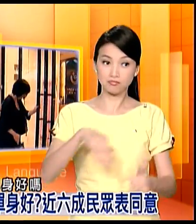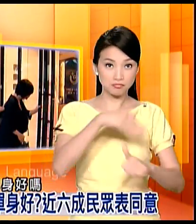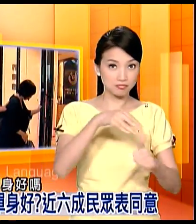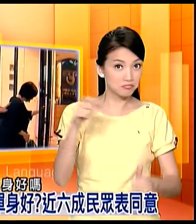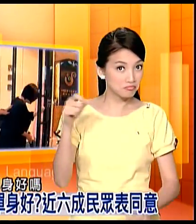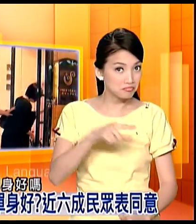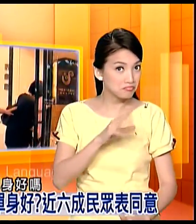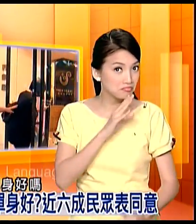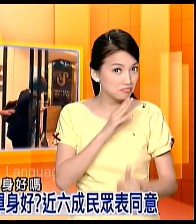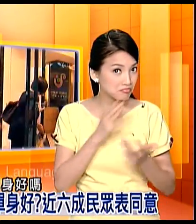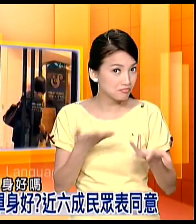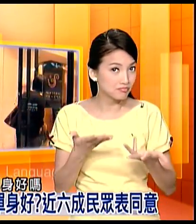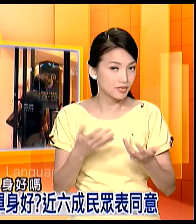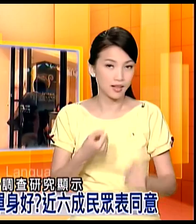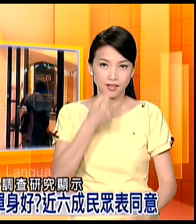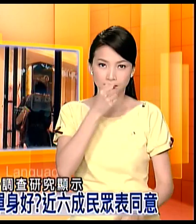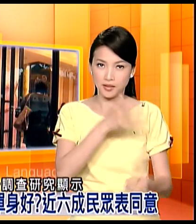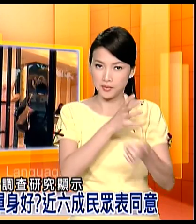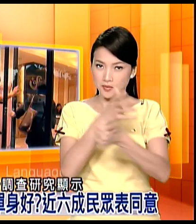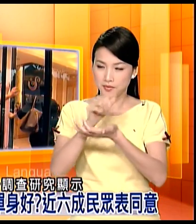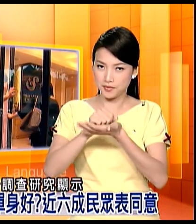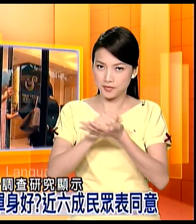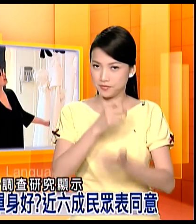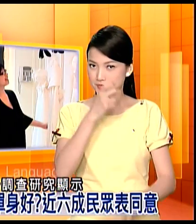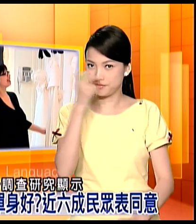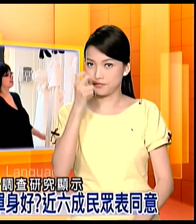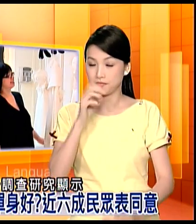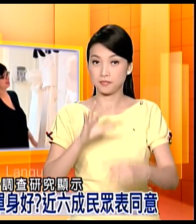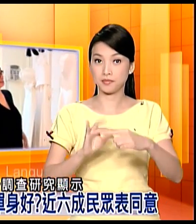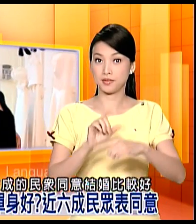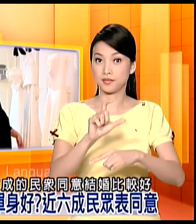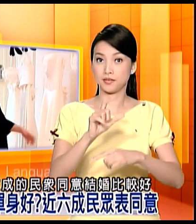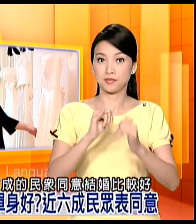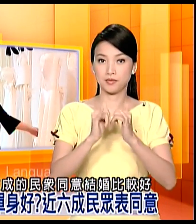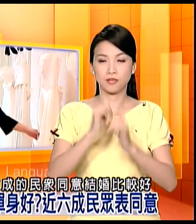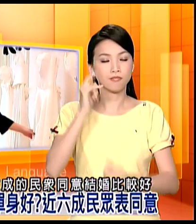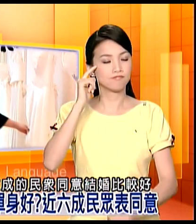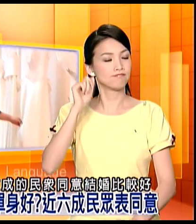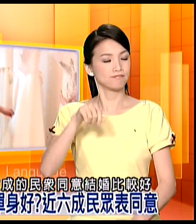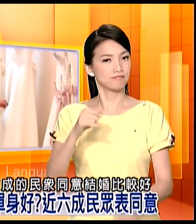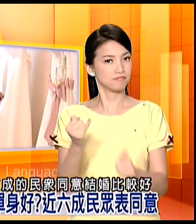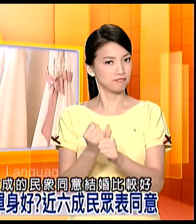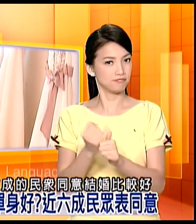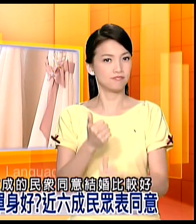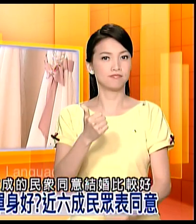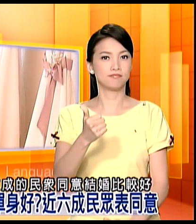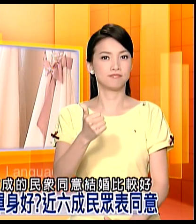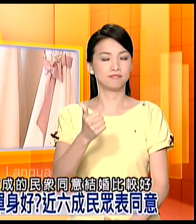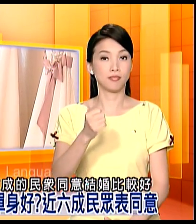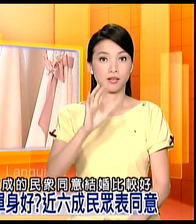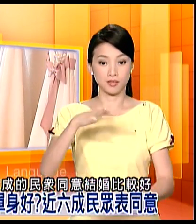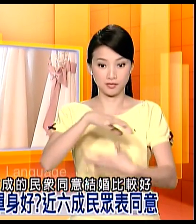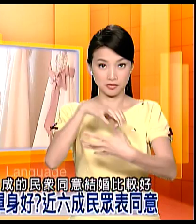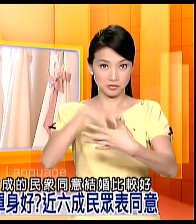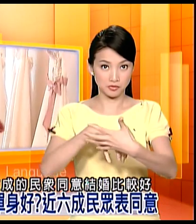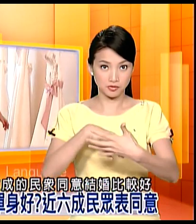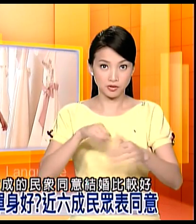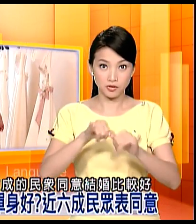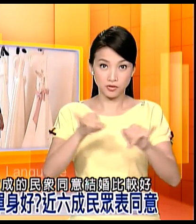单身好吗？国内一份调查研究显示，有将近六成的民众同意结婚比较好。